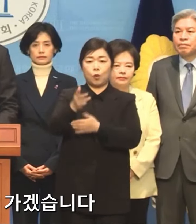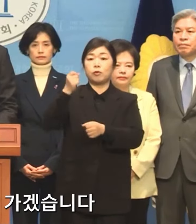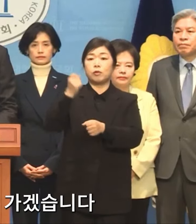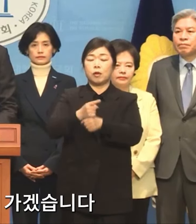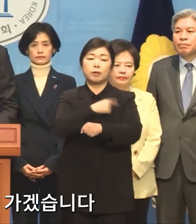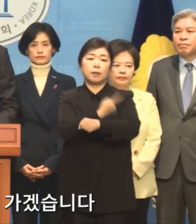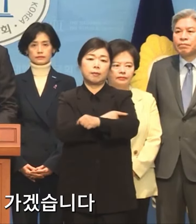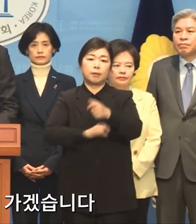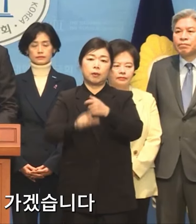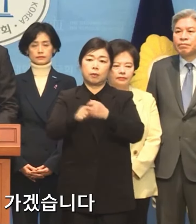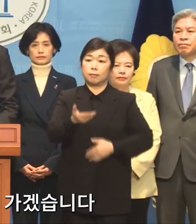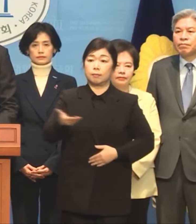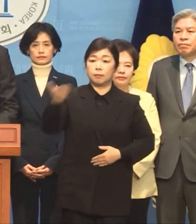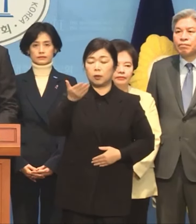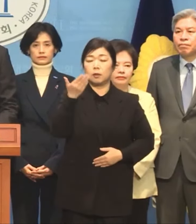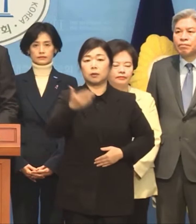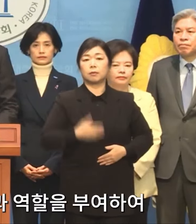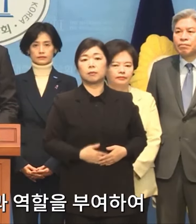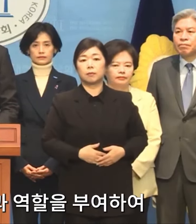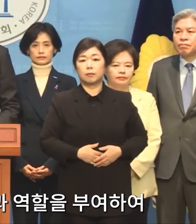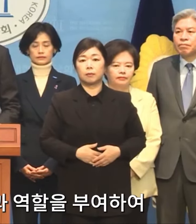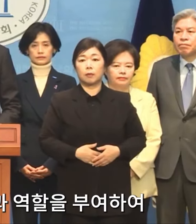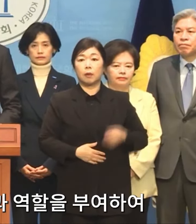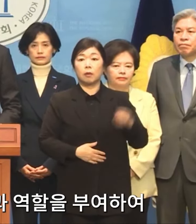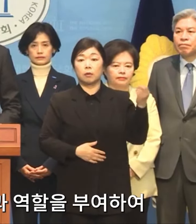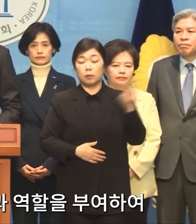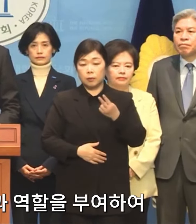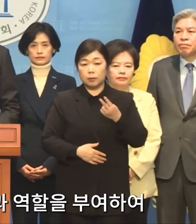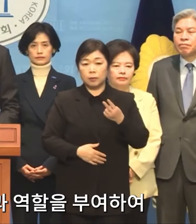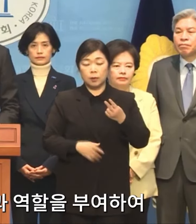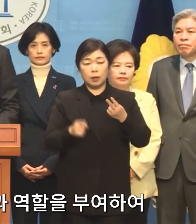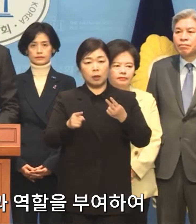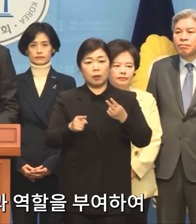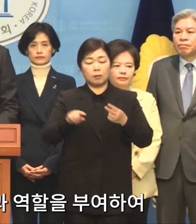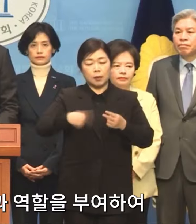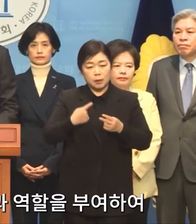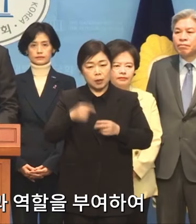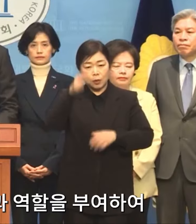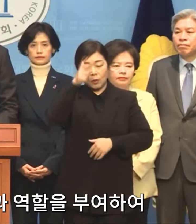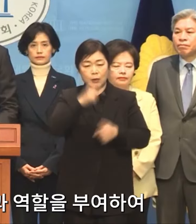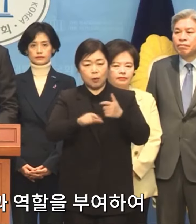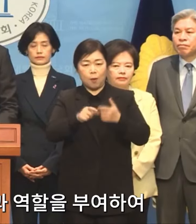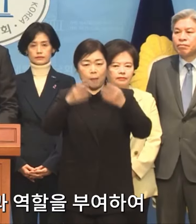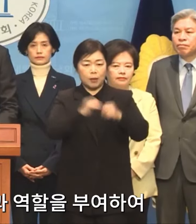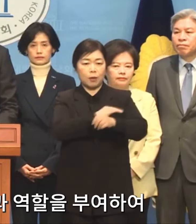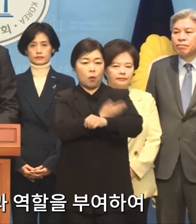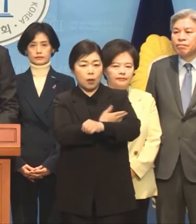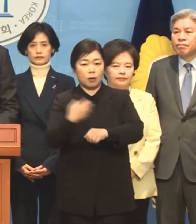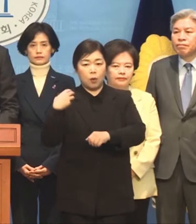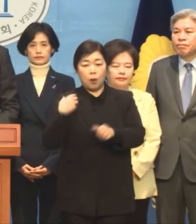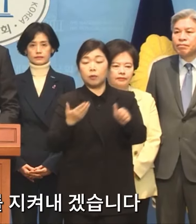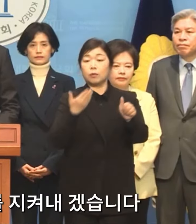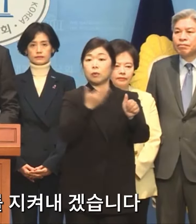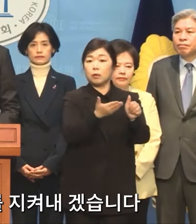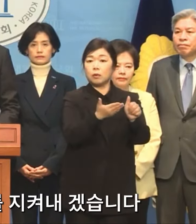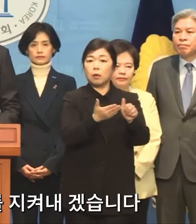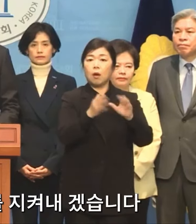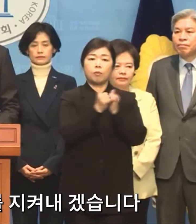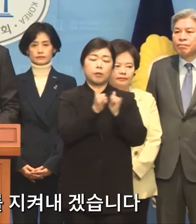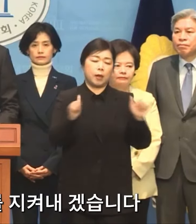역을 향상하도록 하겠습니다 또 자치 경찰에 더 많은 고난과 역할을 부여하여